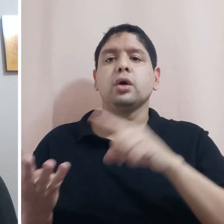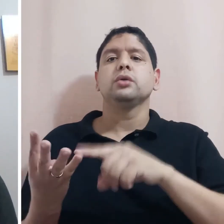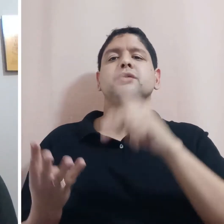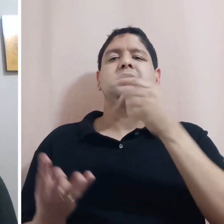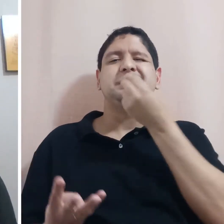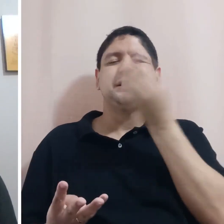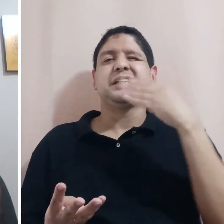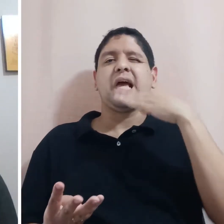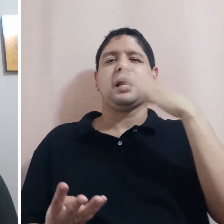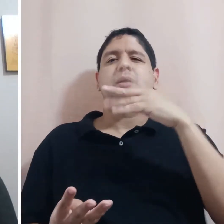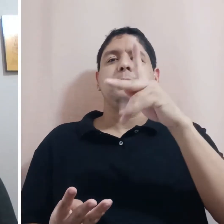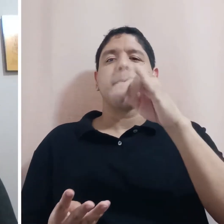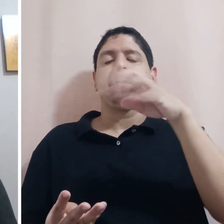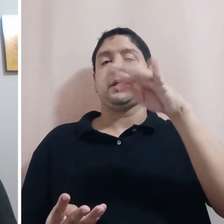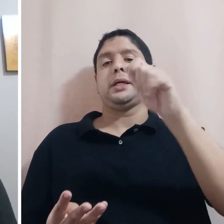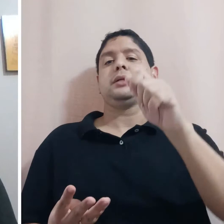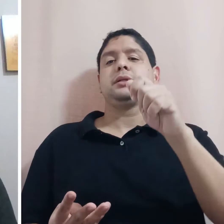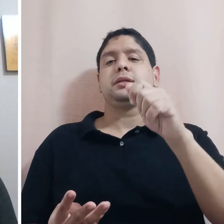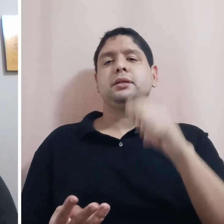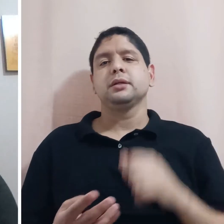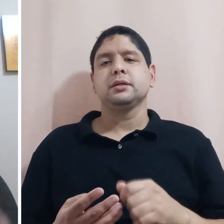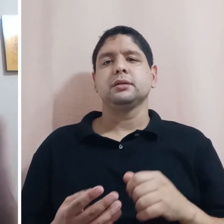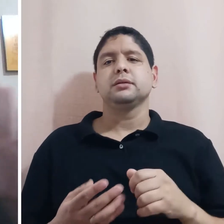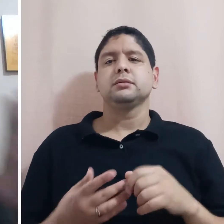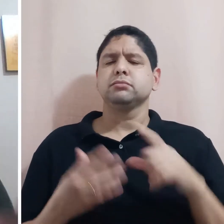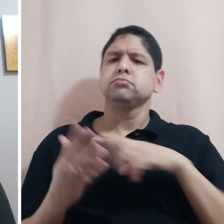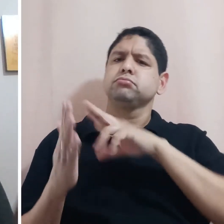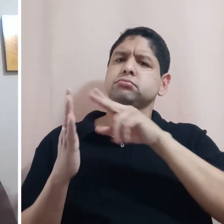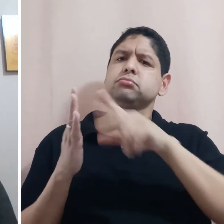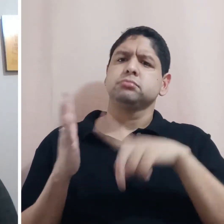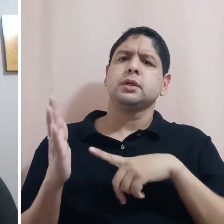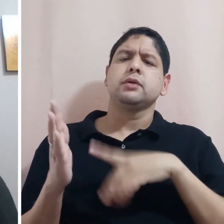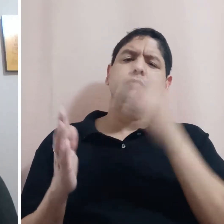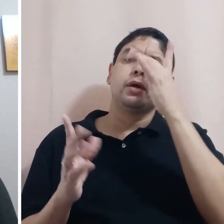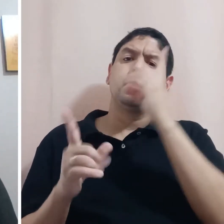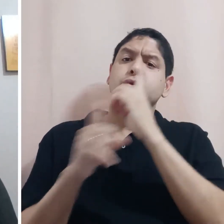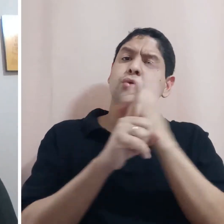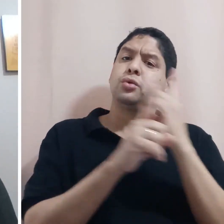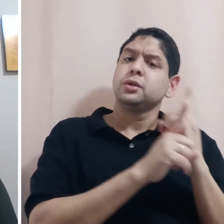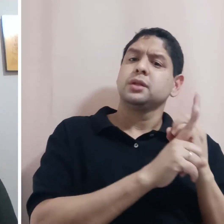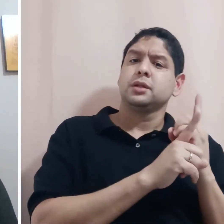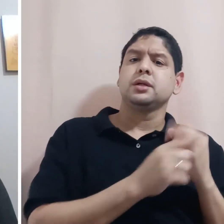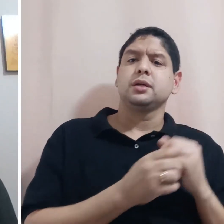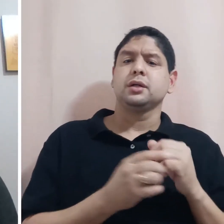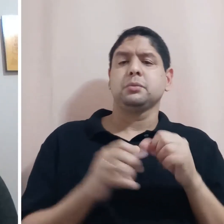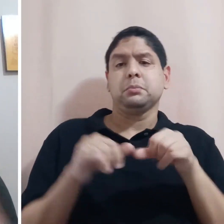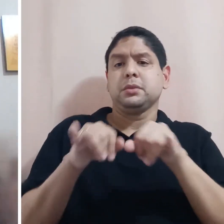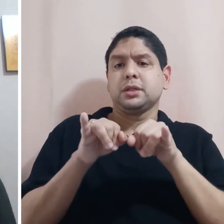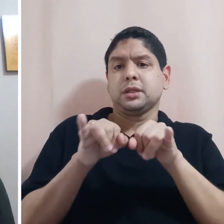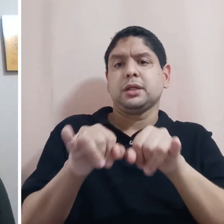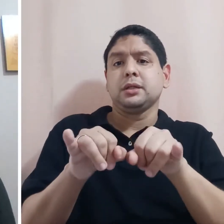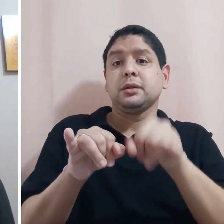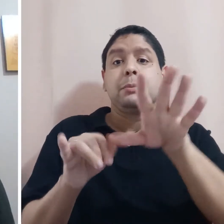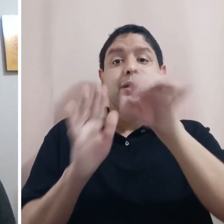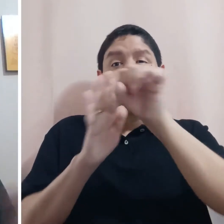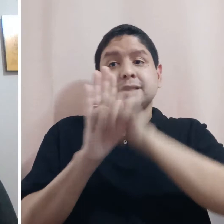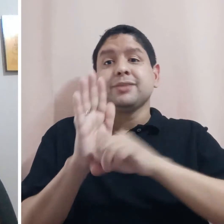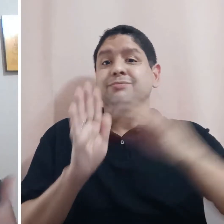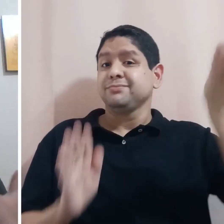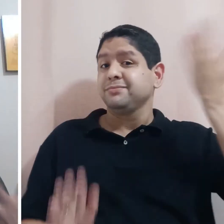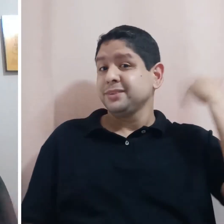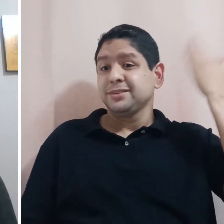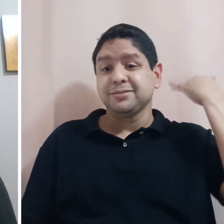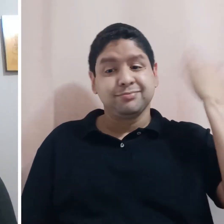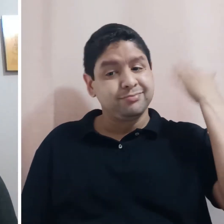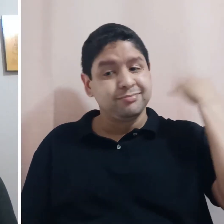noz moscada, pimenta do reino, né? Então a gente conhece elas hoje em dia, né? Hoje elas são facilmente encontradas,